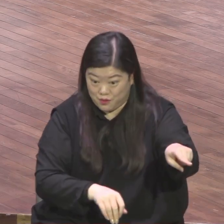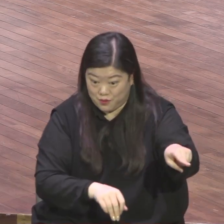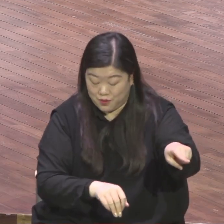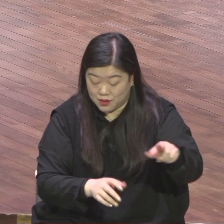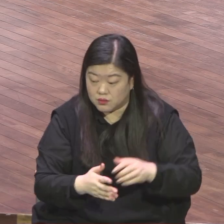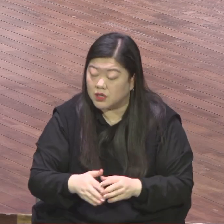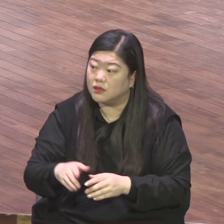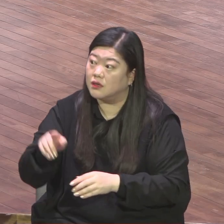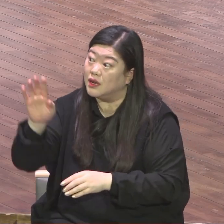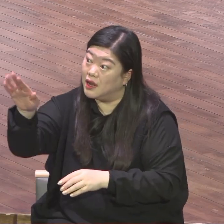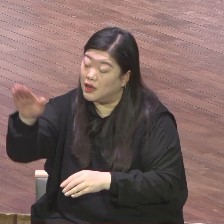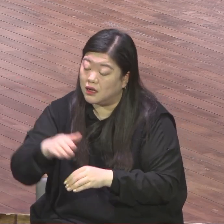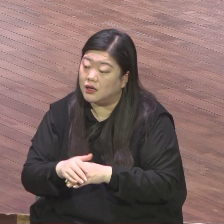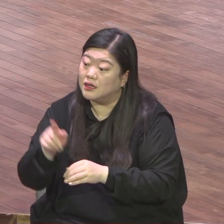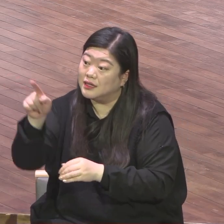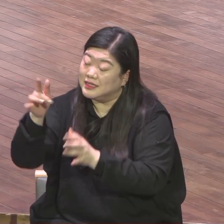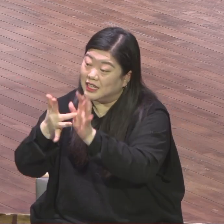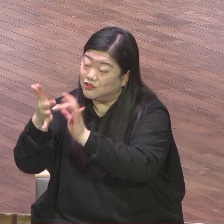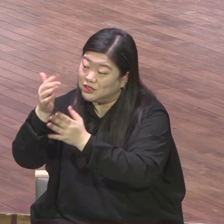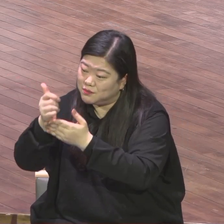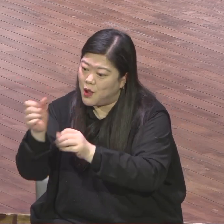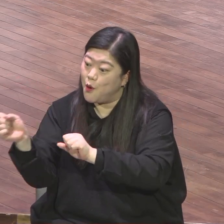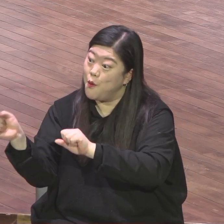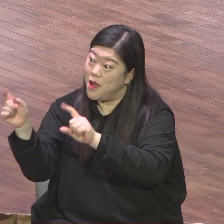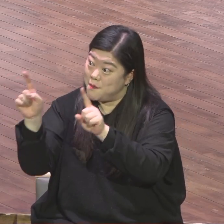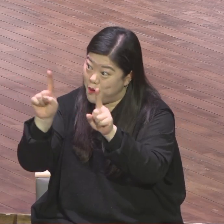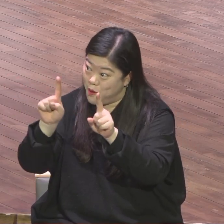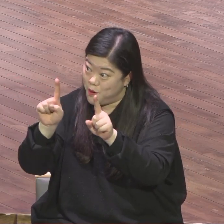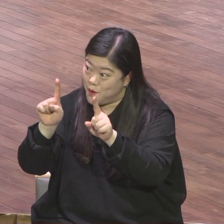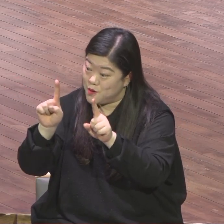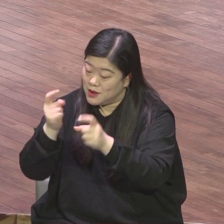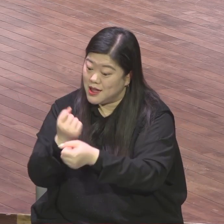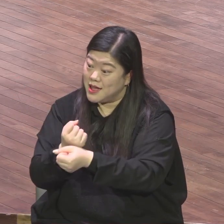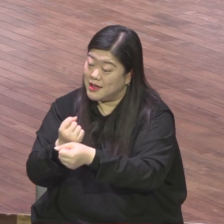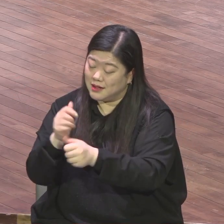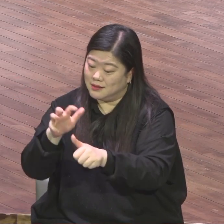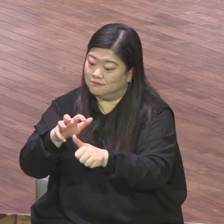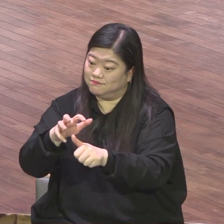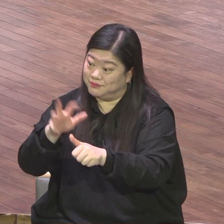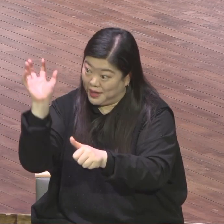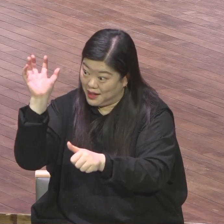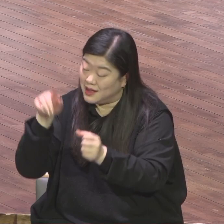있는 다시 말하면 우리 말하면 해방이 될 수 있습니까?